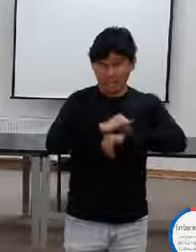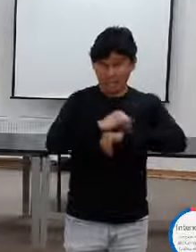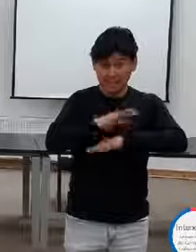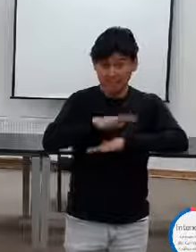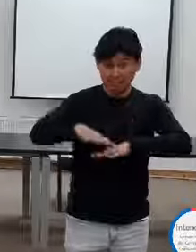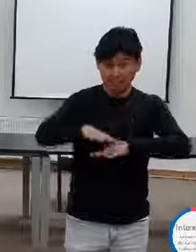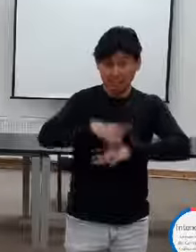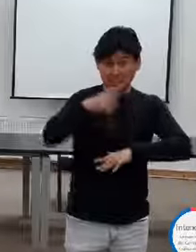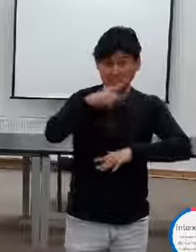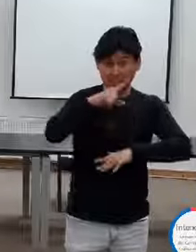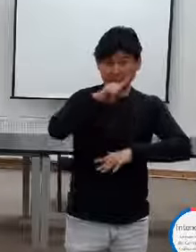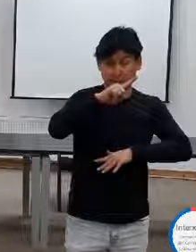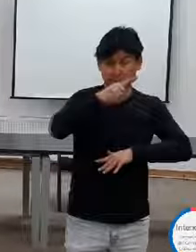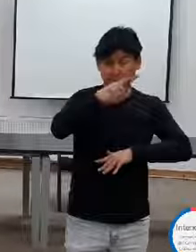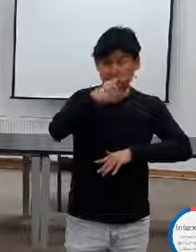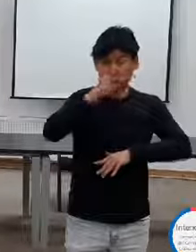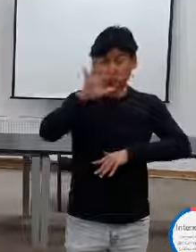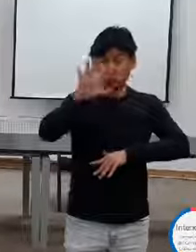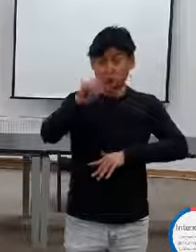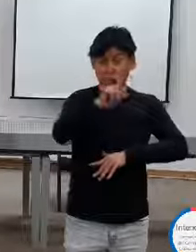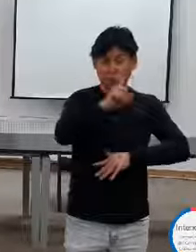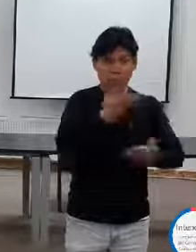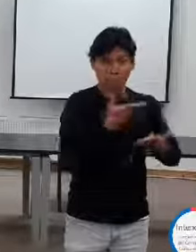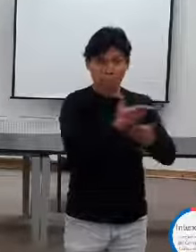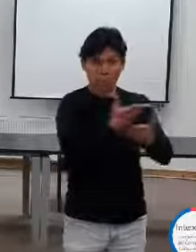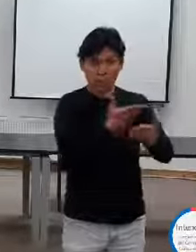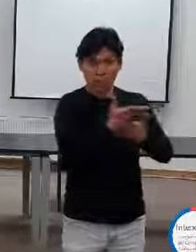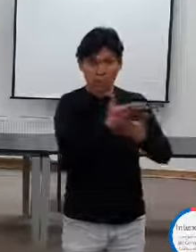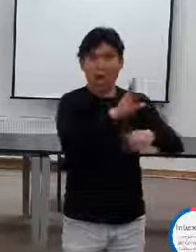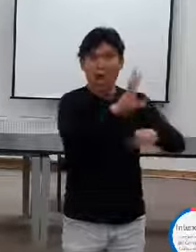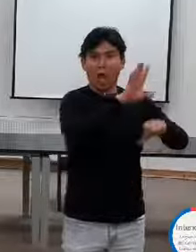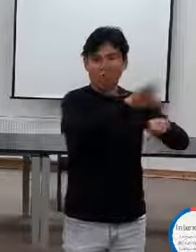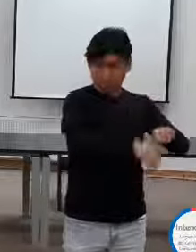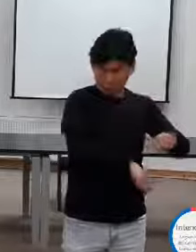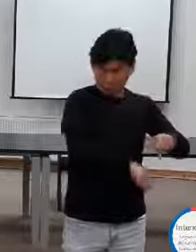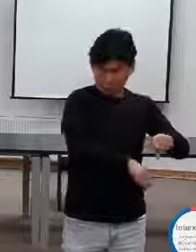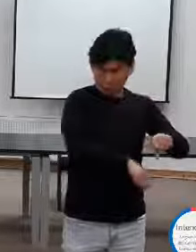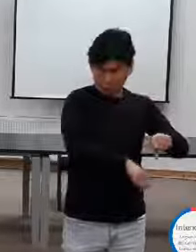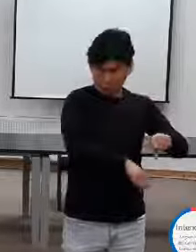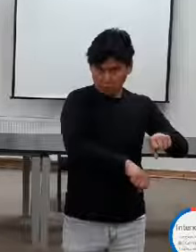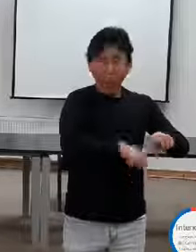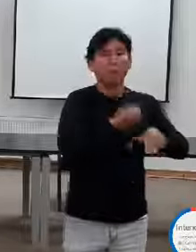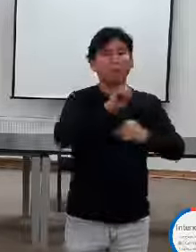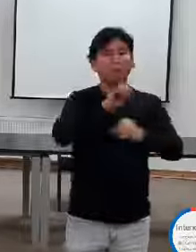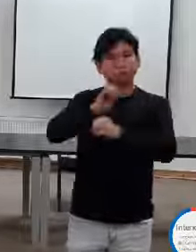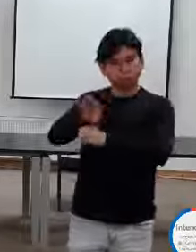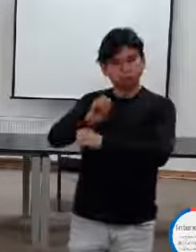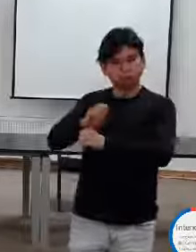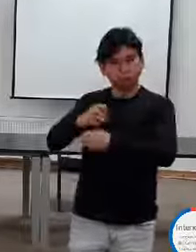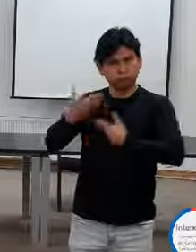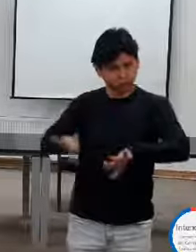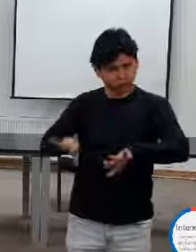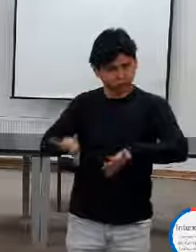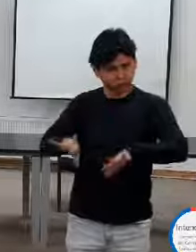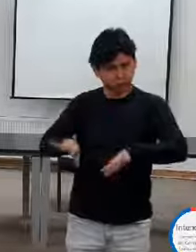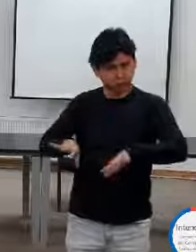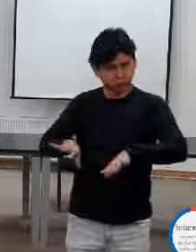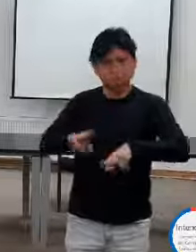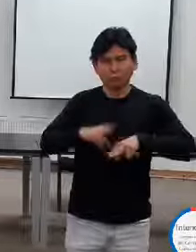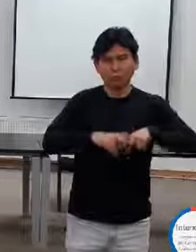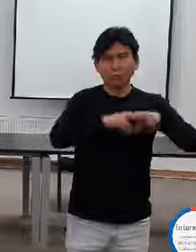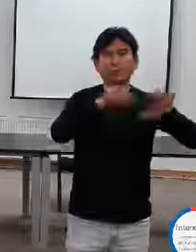son 151 solicitudes que han sido aprobadas y cursadas y depositadas que se le da a un